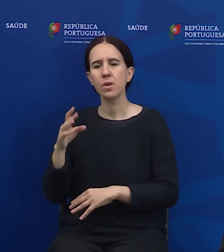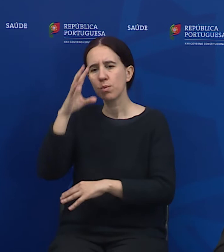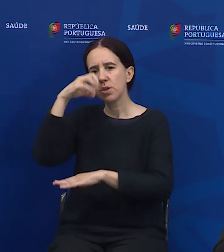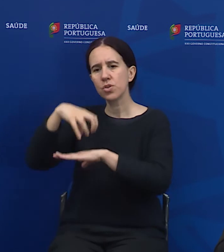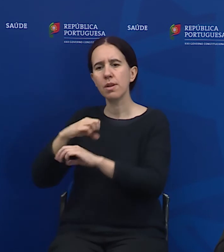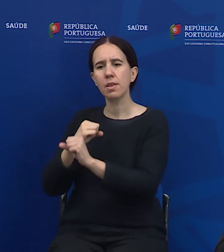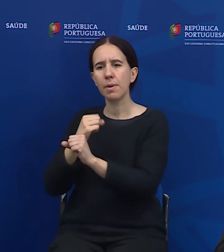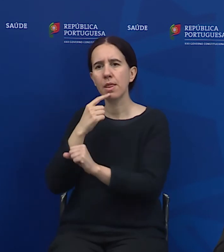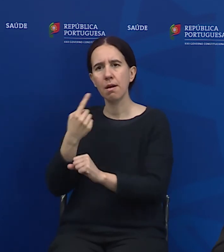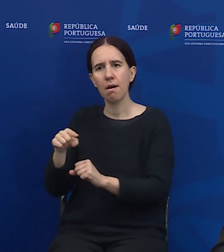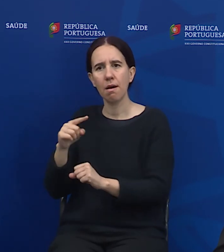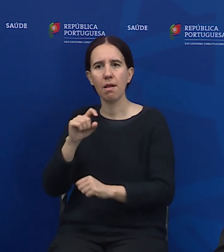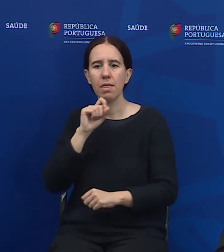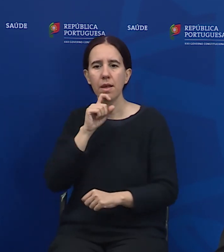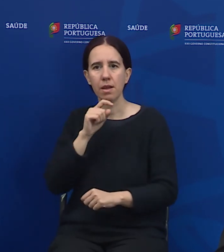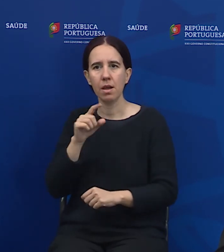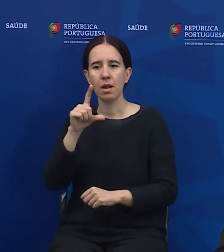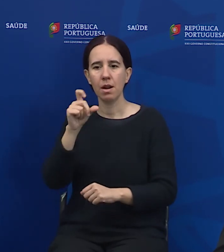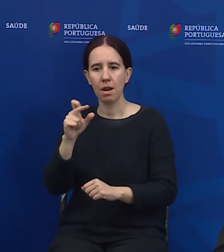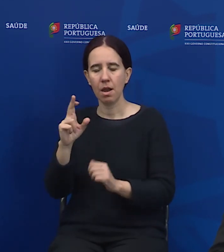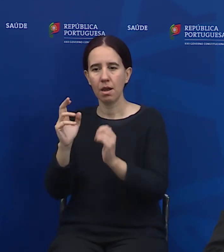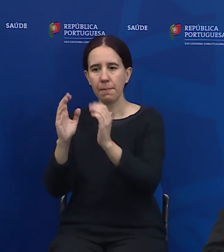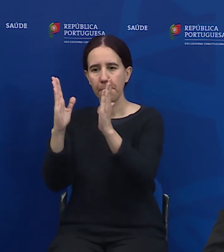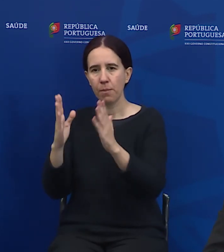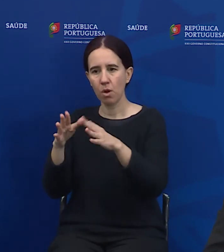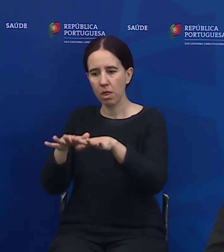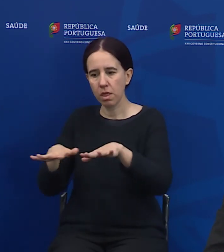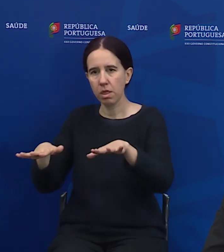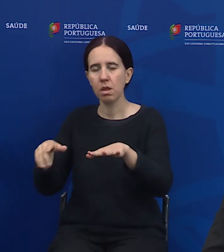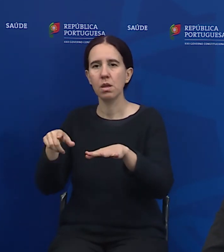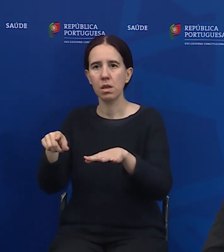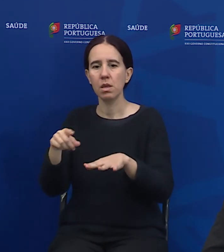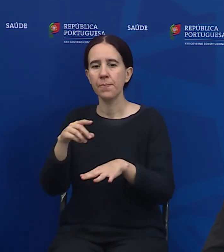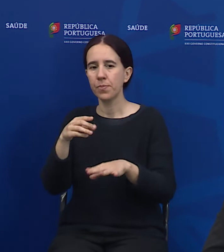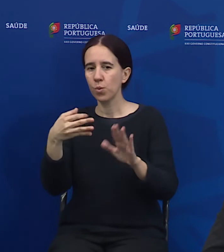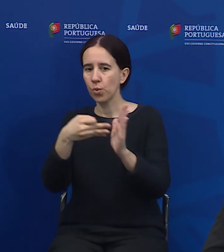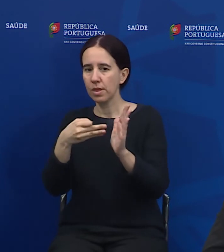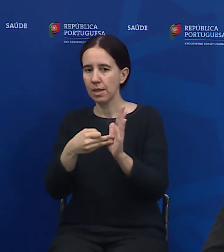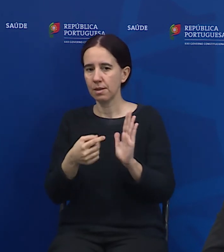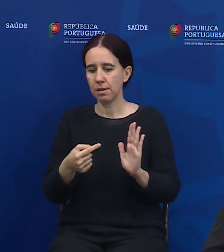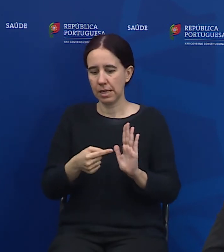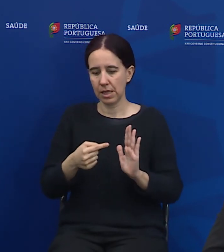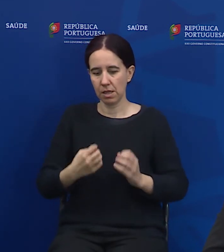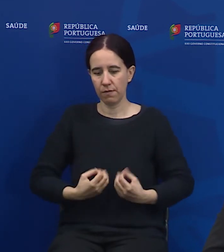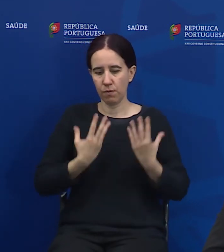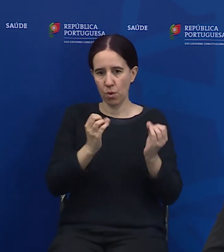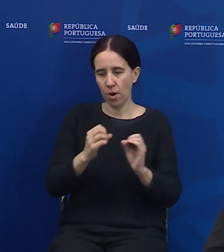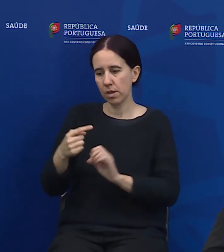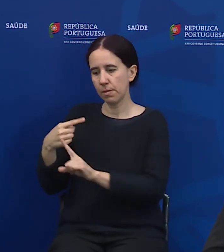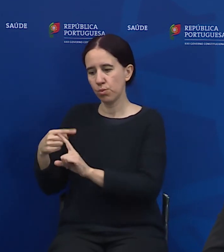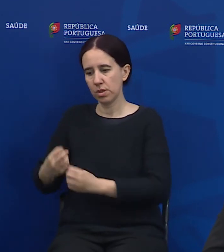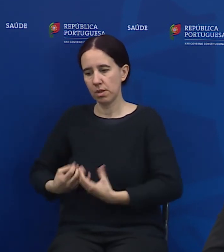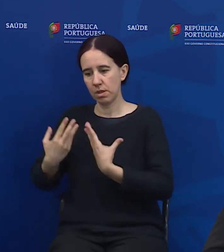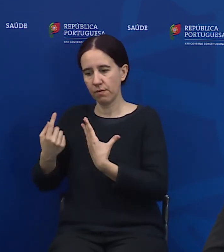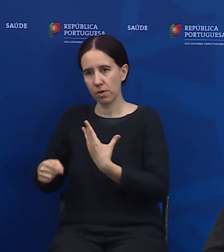retaguarda para fazer o desdobramento dos lares e receber nem sequer a negativos quer positivos